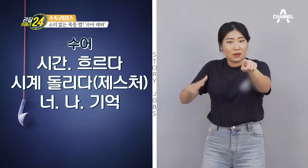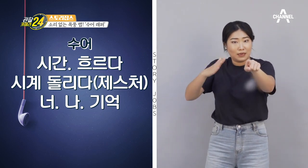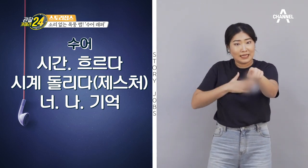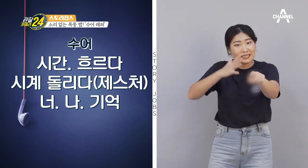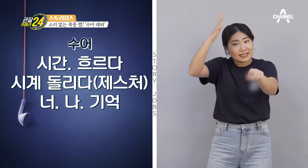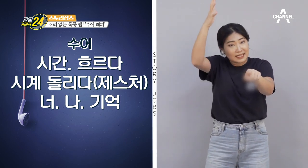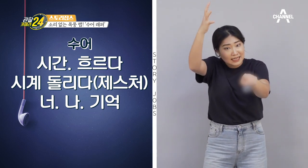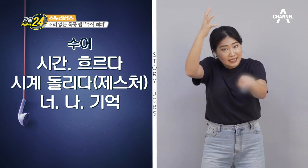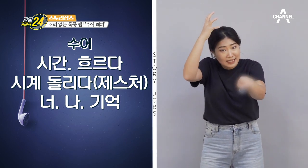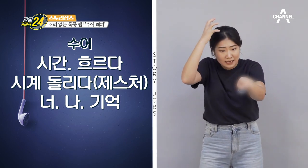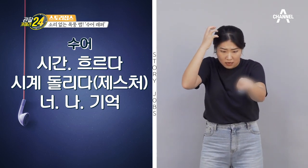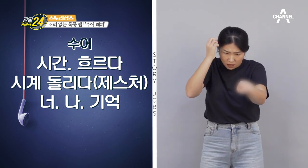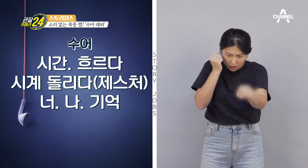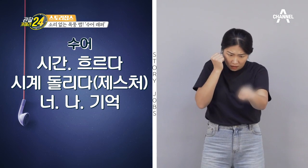내 기억은